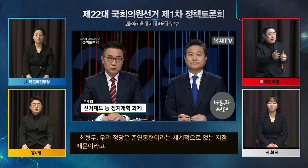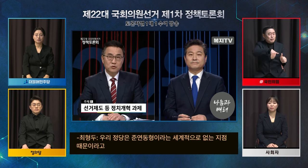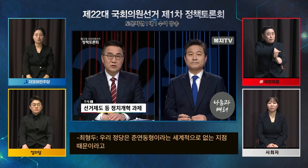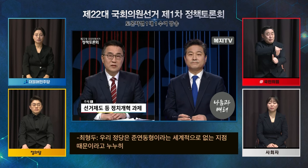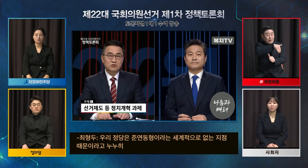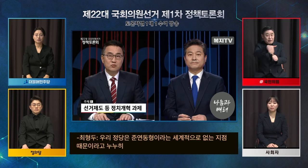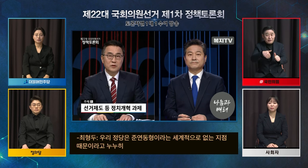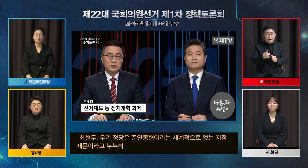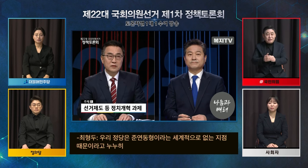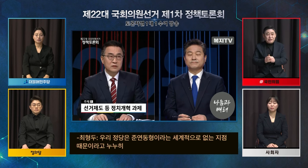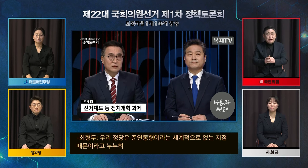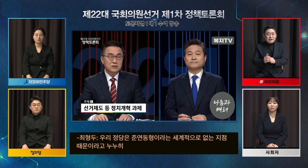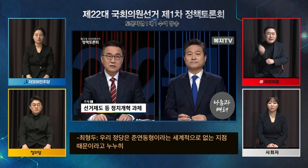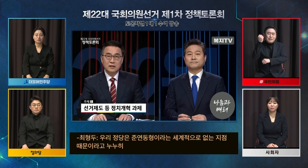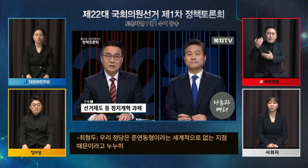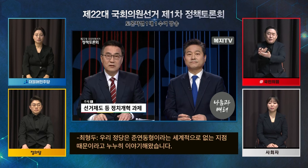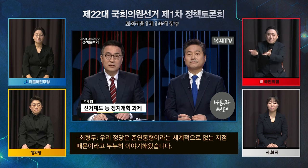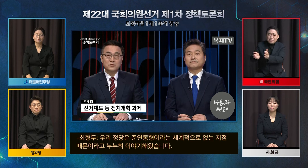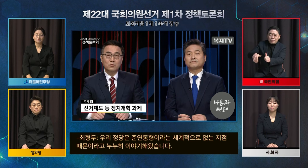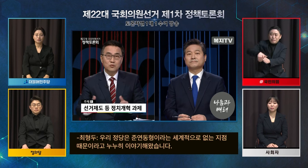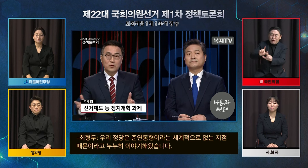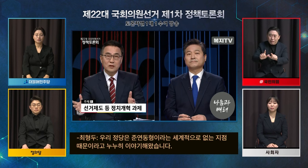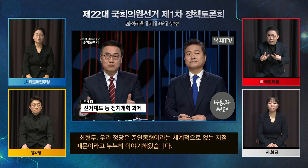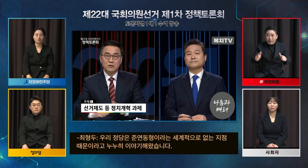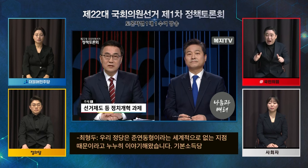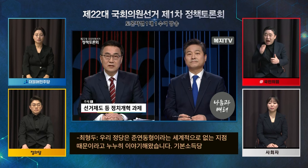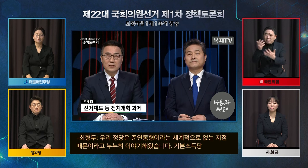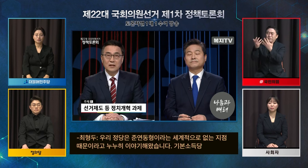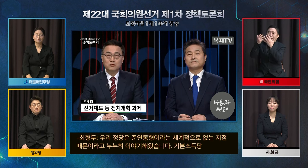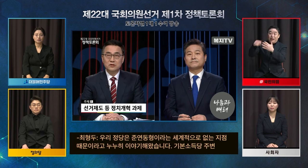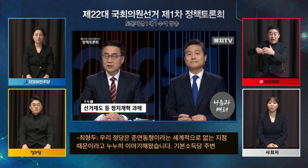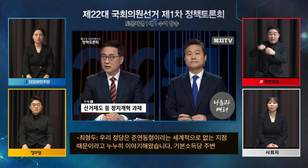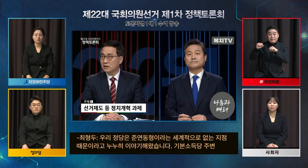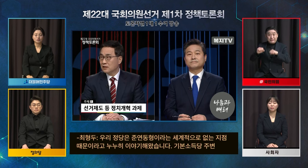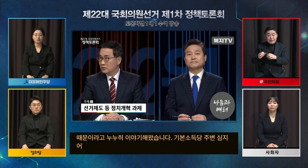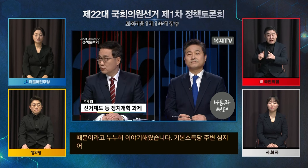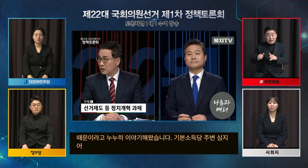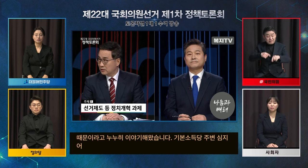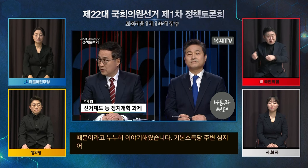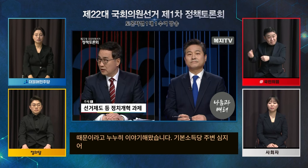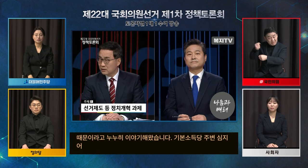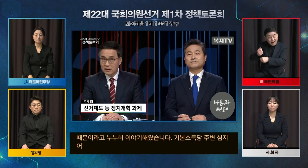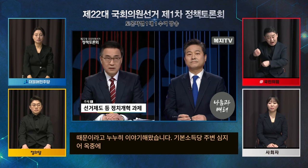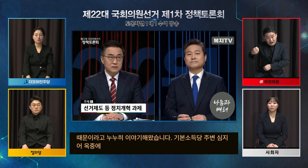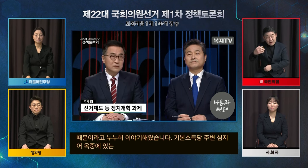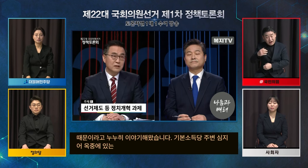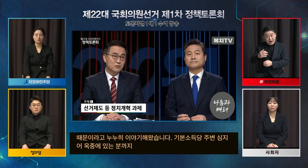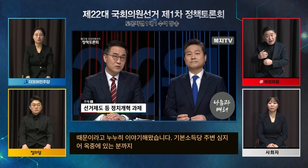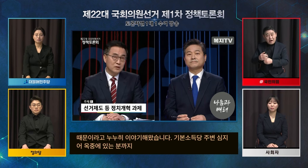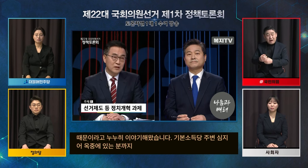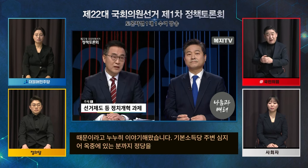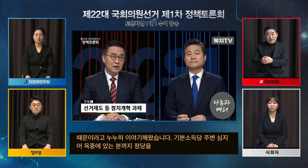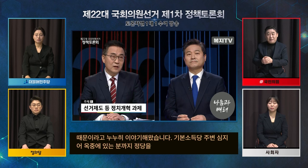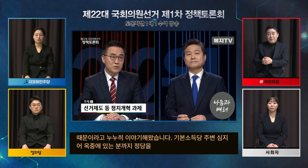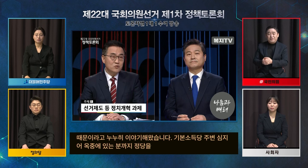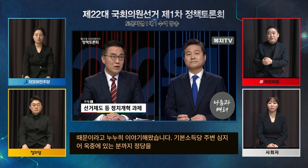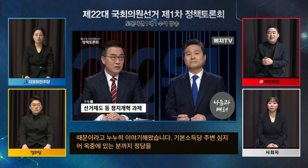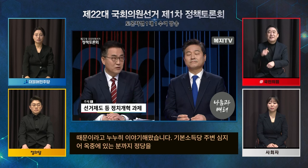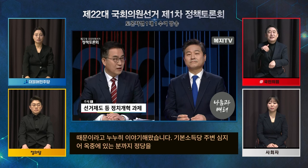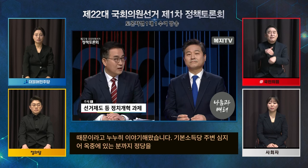기본소득당 주변 이런 여러 정당에서 심지어 옥중에 있는 분까지 무슨 정당을 당당하겠다. 이것을 가지고서